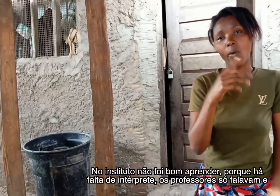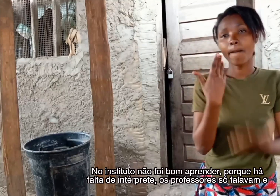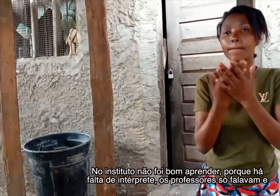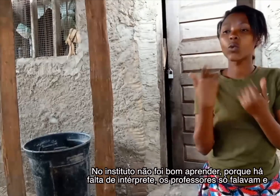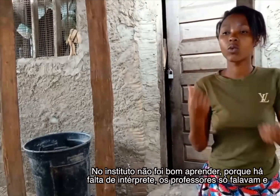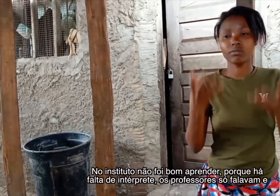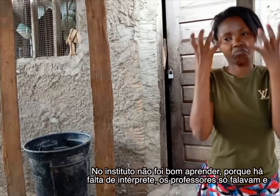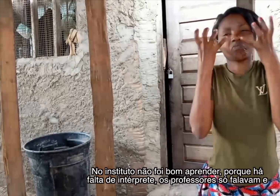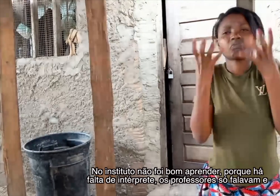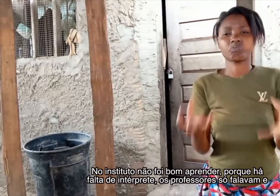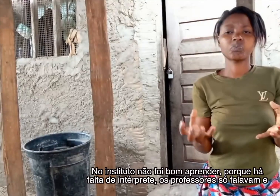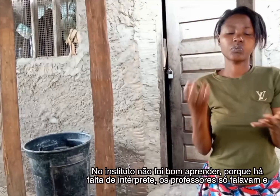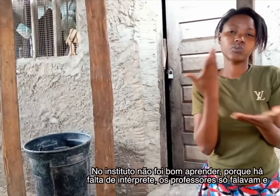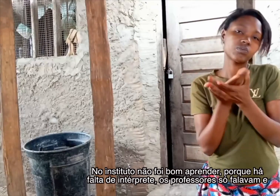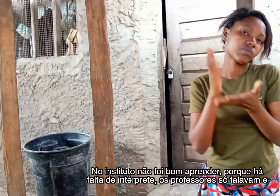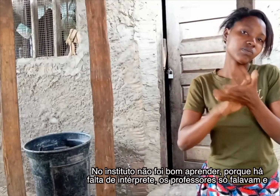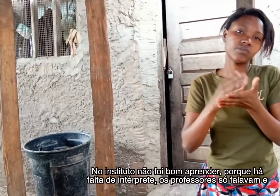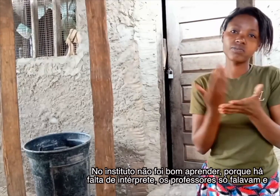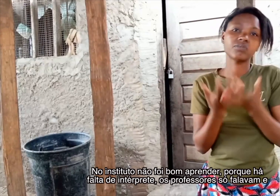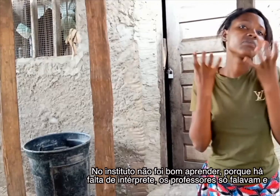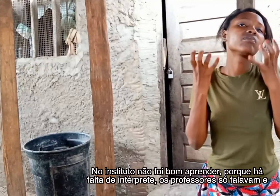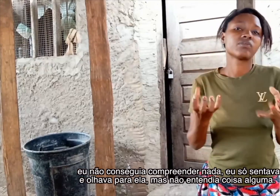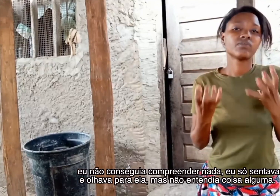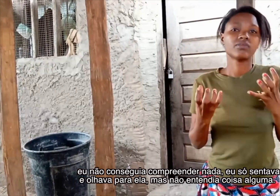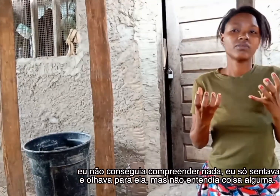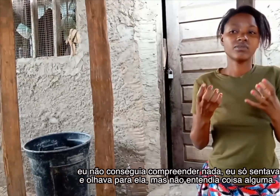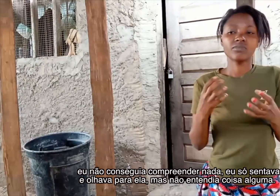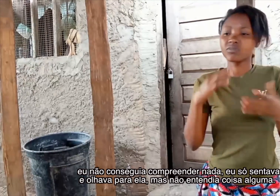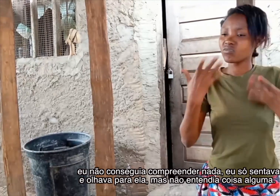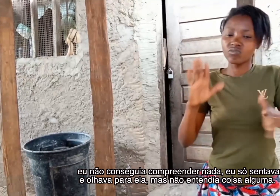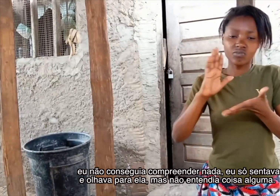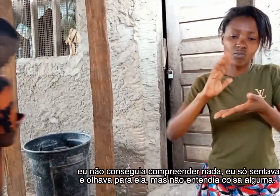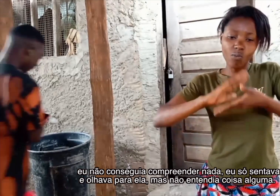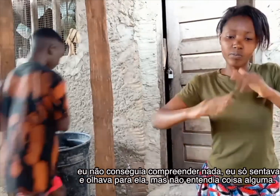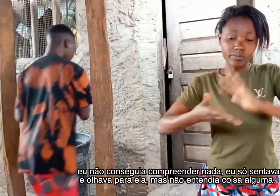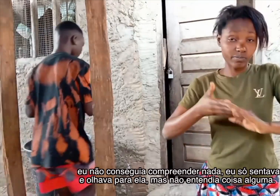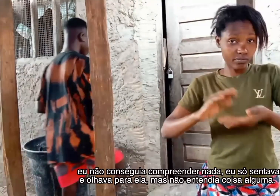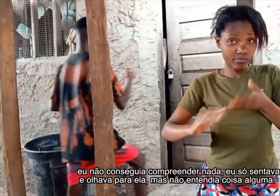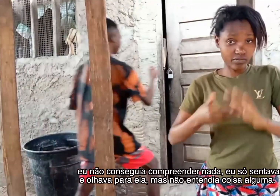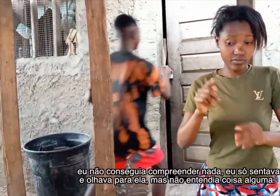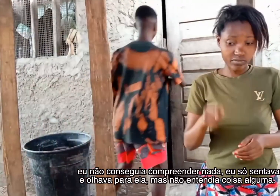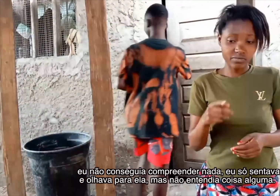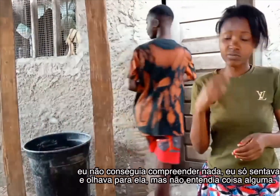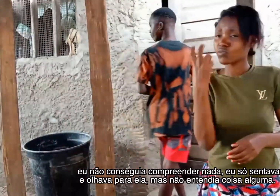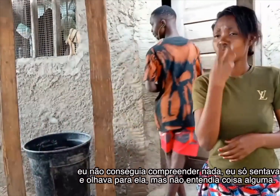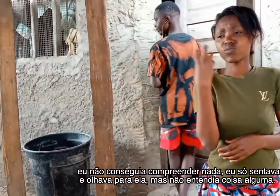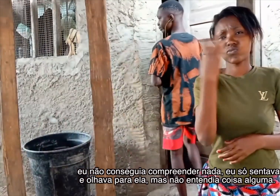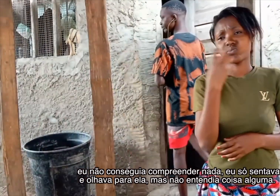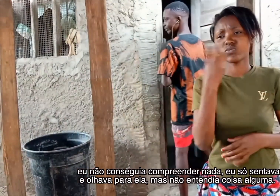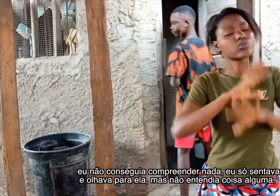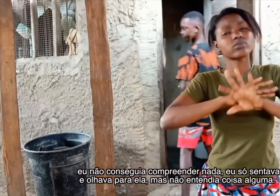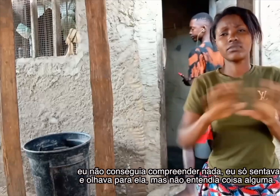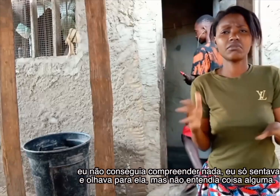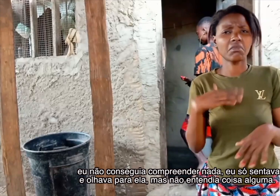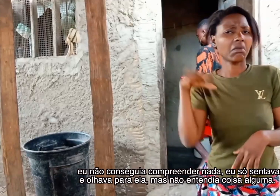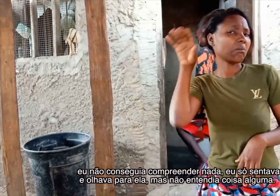de intérprete. Os professores só falavam e eu não conseguia compreender nada. Eu só sentava e